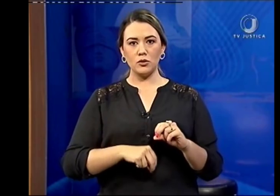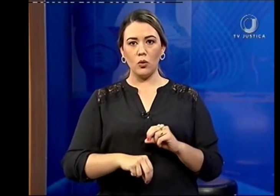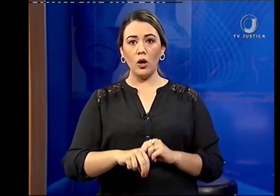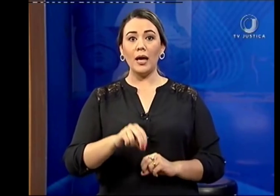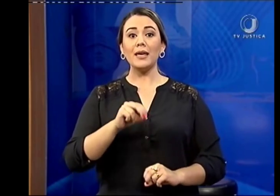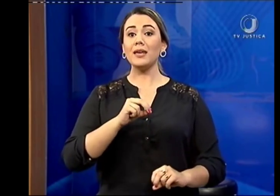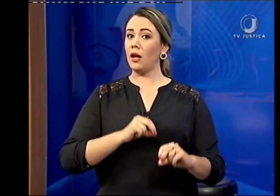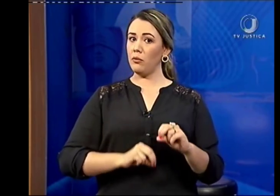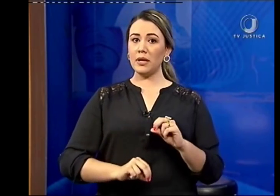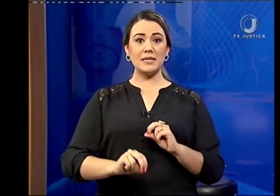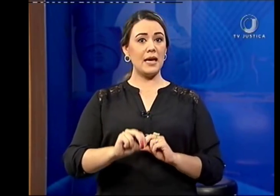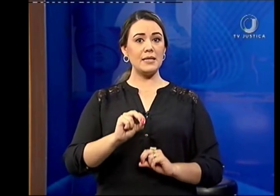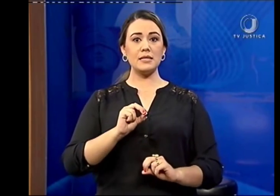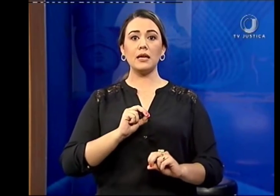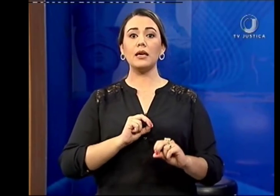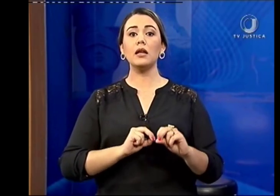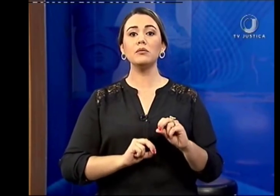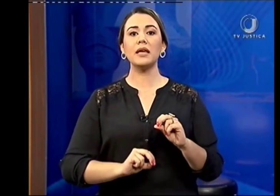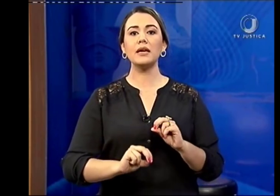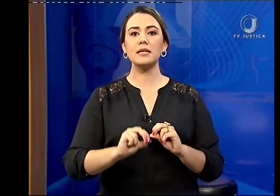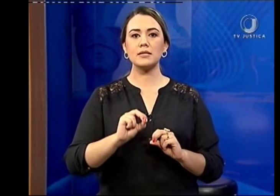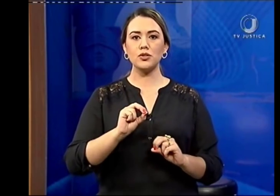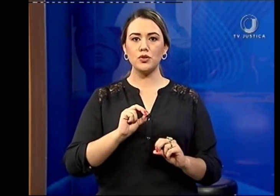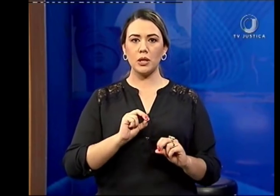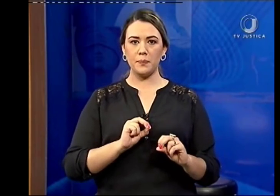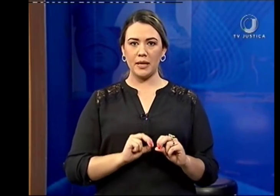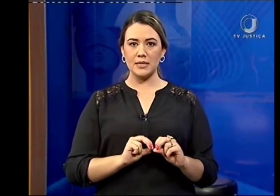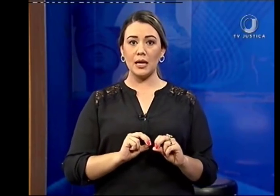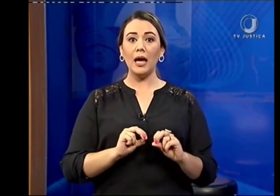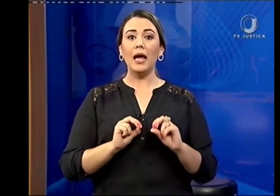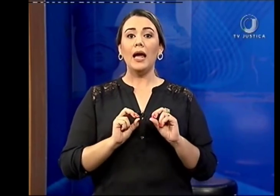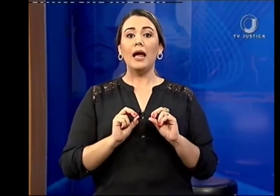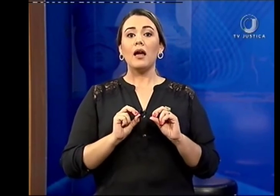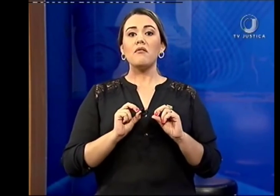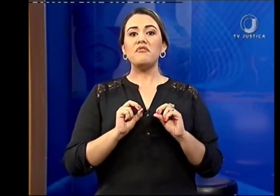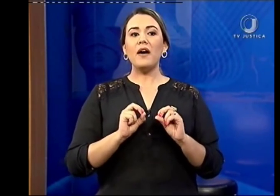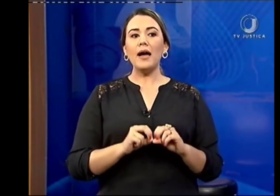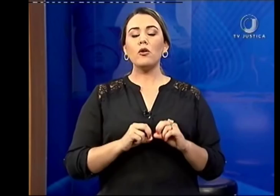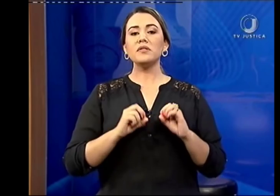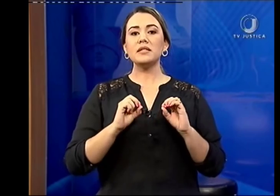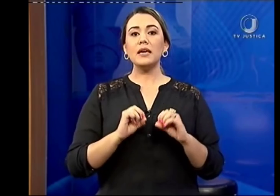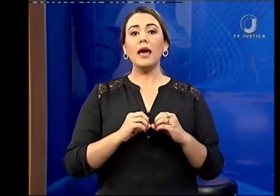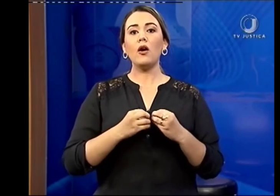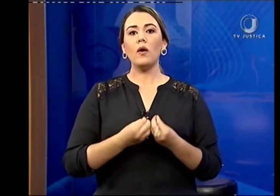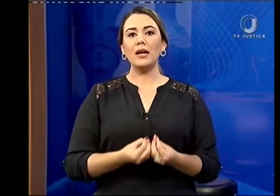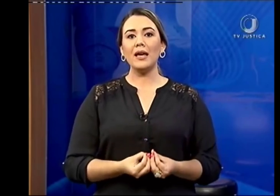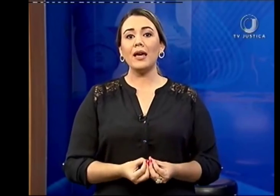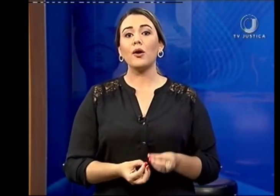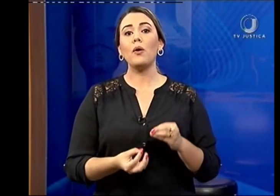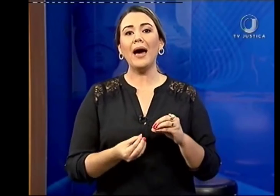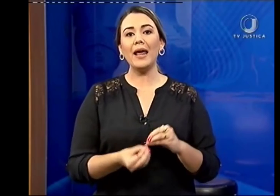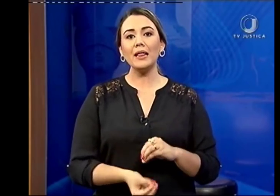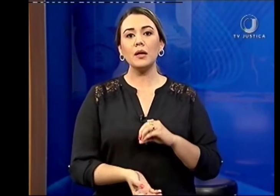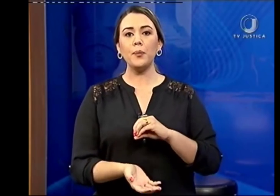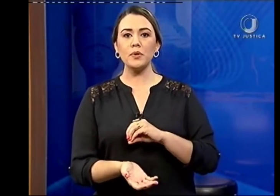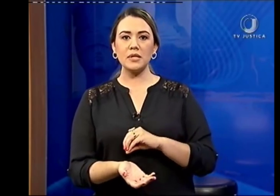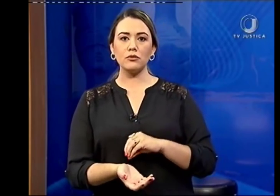empregador, que não exerce, que não tem exercício de empresa, vai conseguir recolher 40%